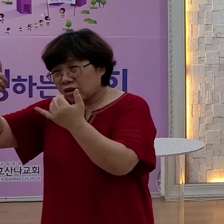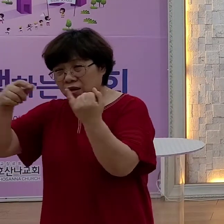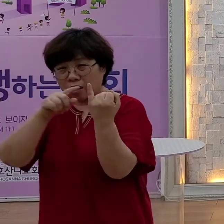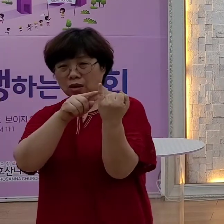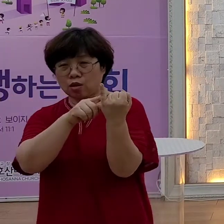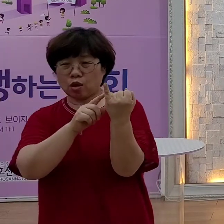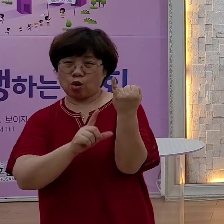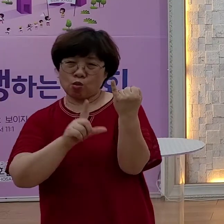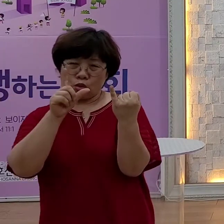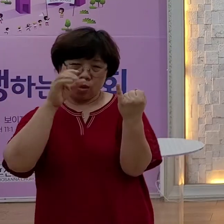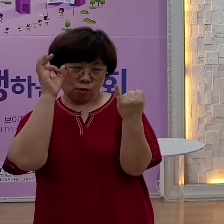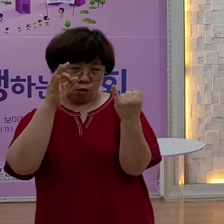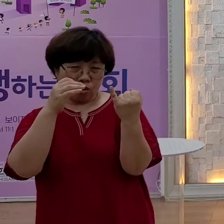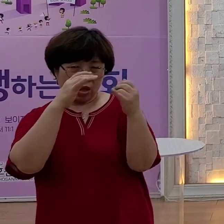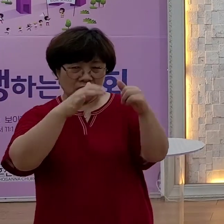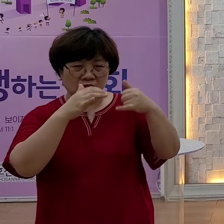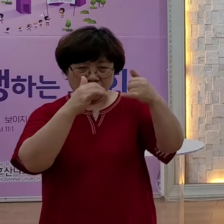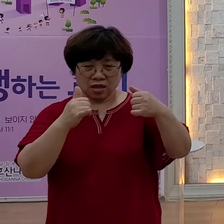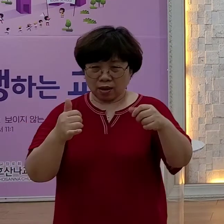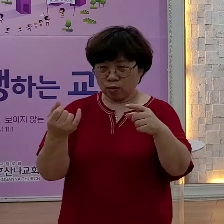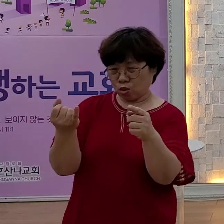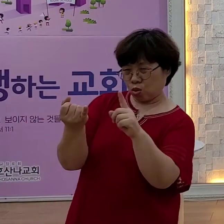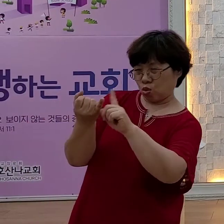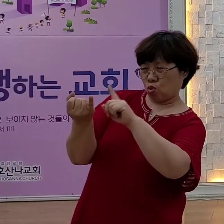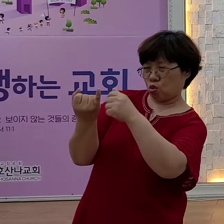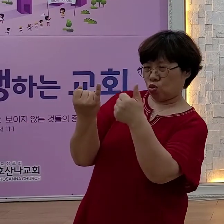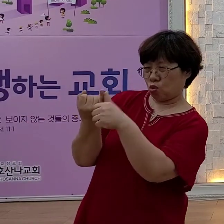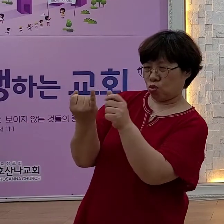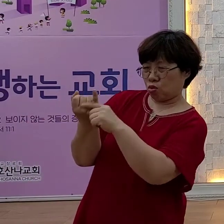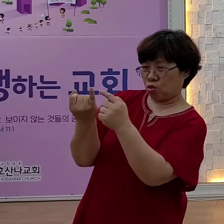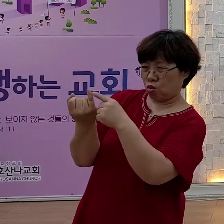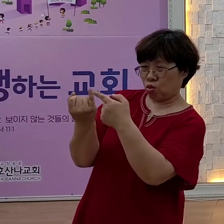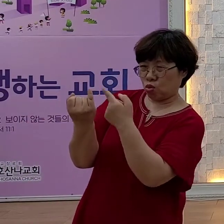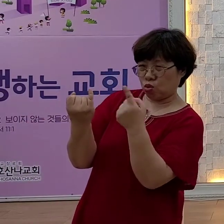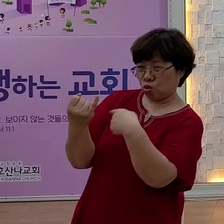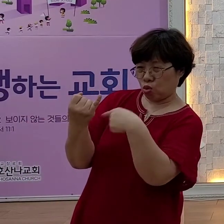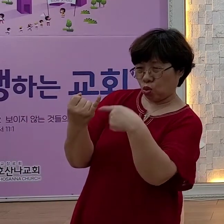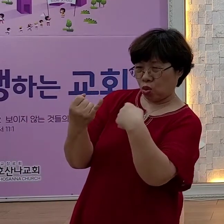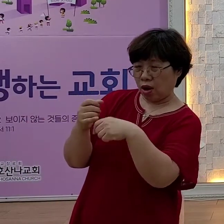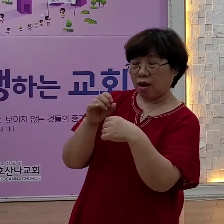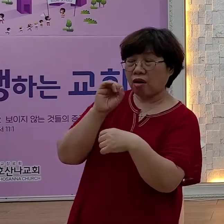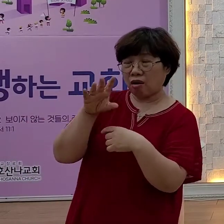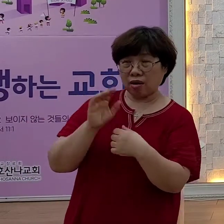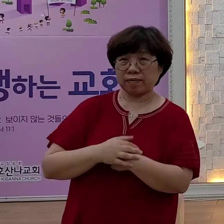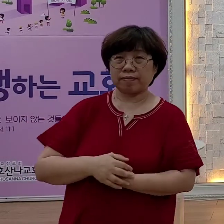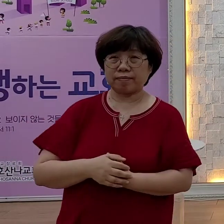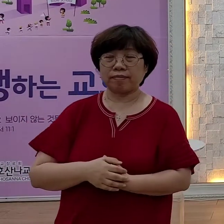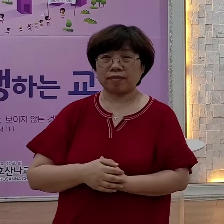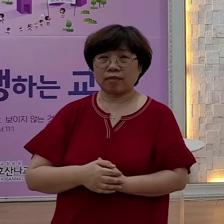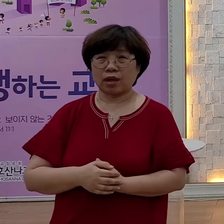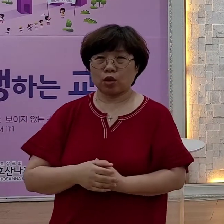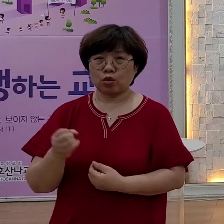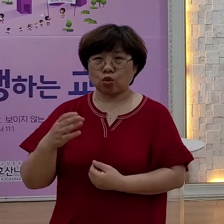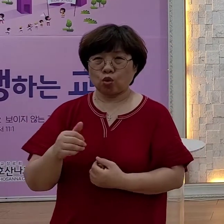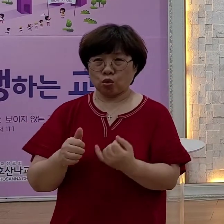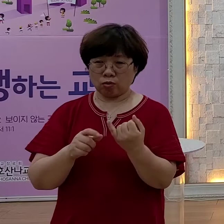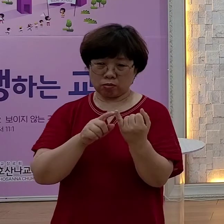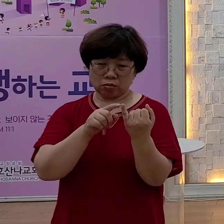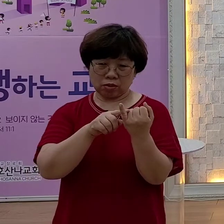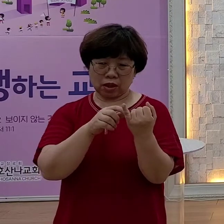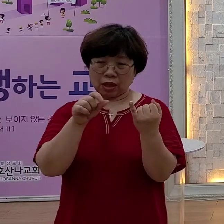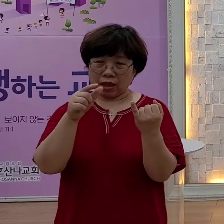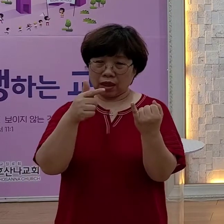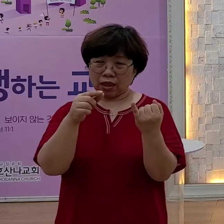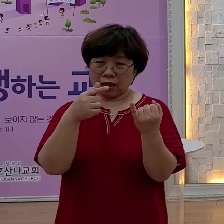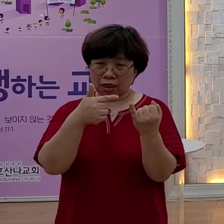그렇게 조롱하는 사람들이 얼마나 많았겠습니까? 어리석은 것처럼 보일 수 있다니까요. 특별히 남편은 뭐라 했을까요?